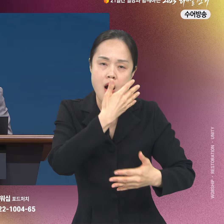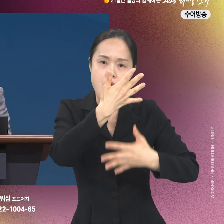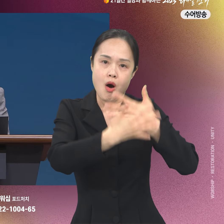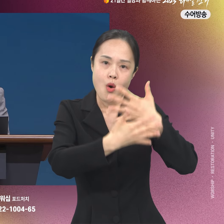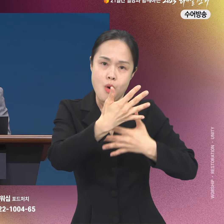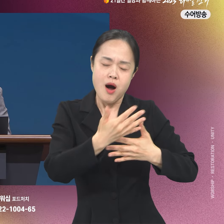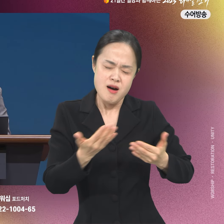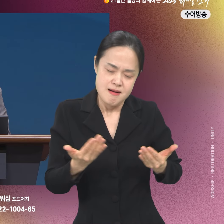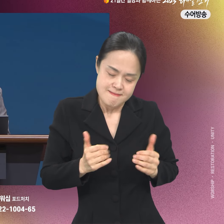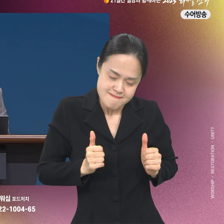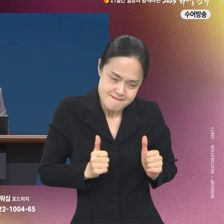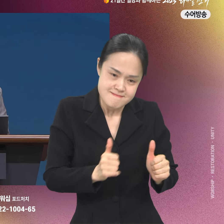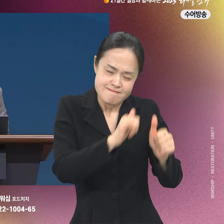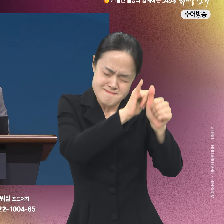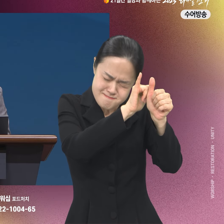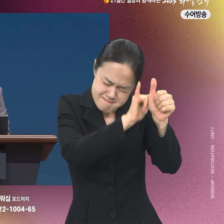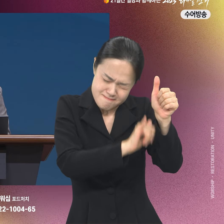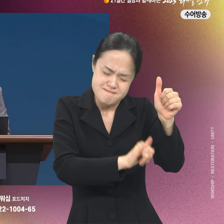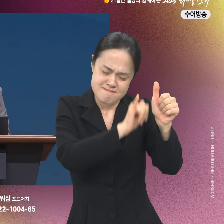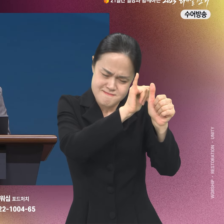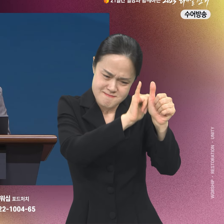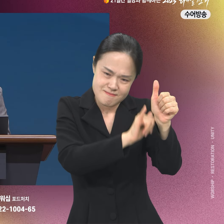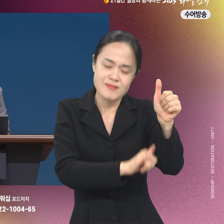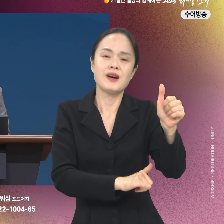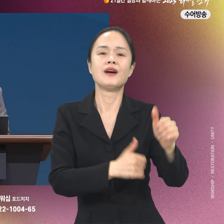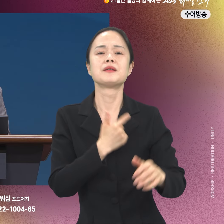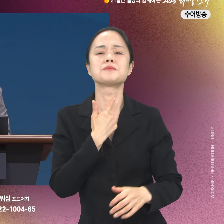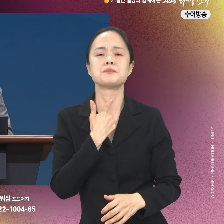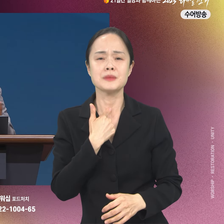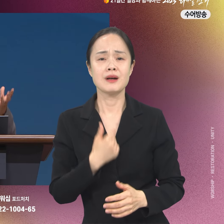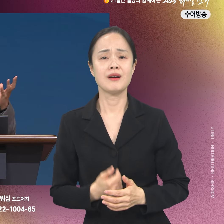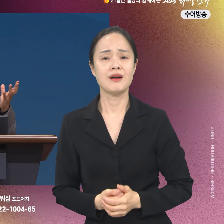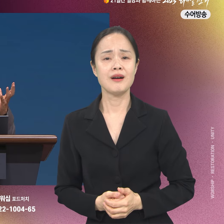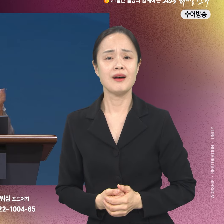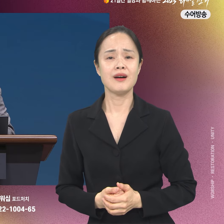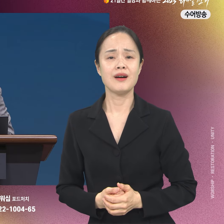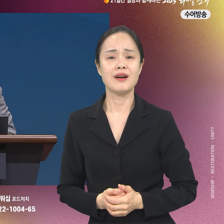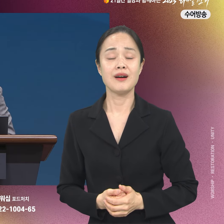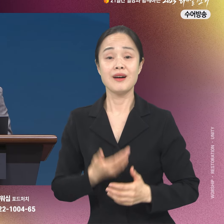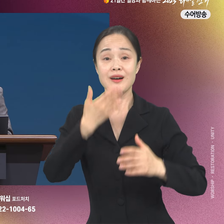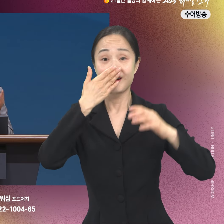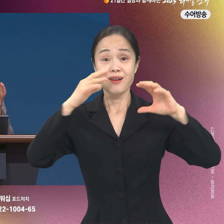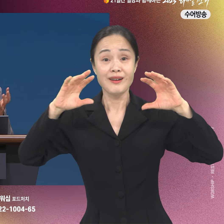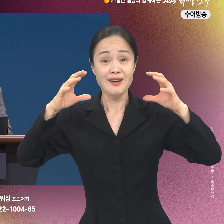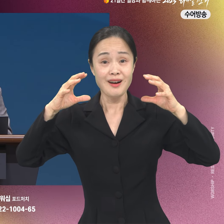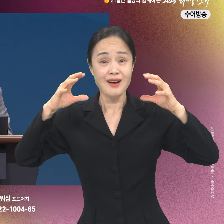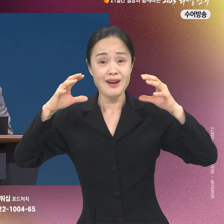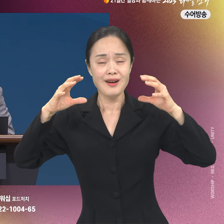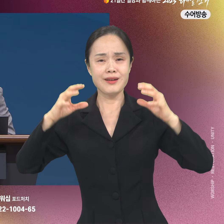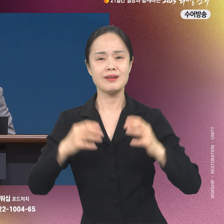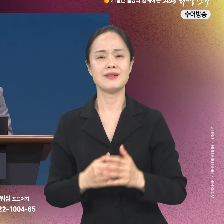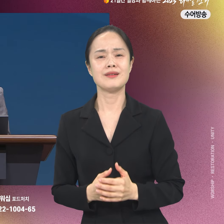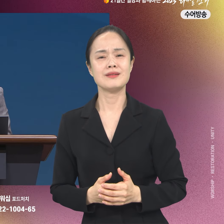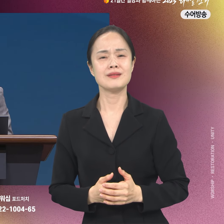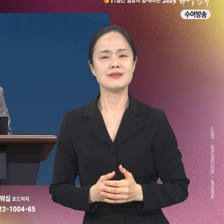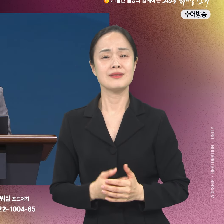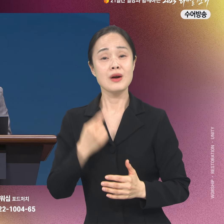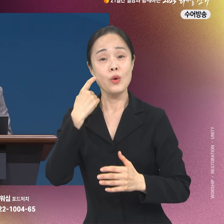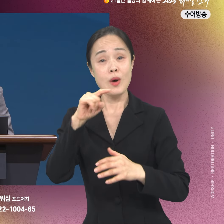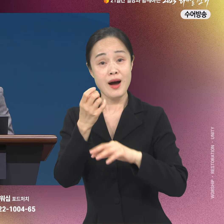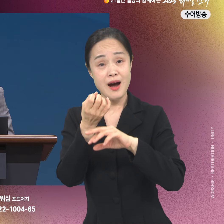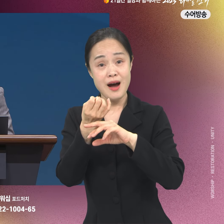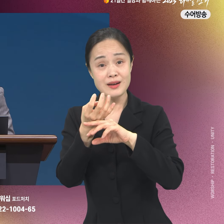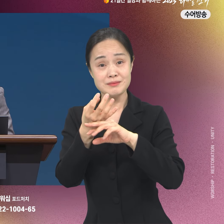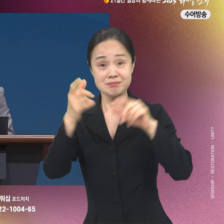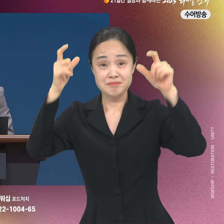뭐 치성 드리고 그 이스라엘 민족이 황금 송아지 올려놓은 거 이런 걸 자꾸 상상하는데 사실은 그런